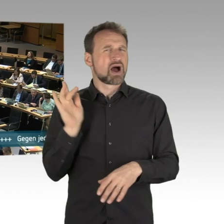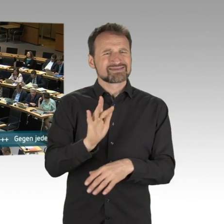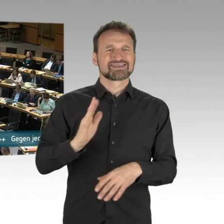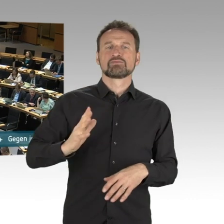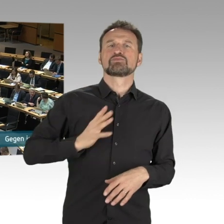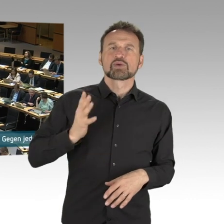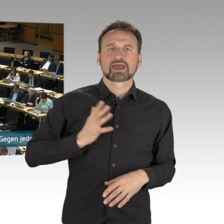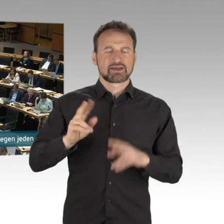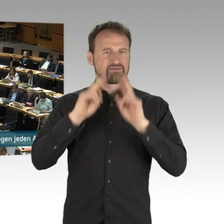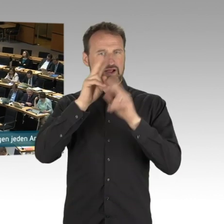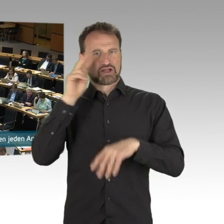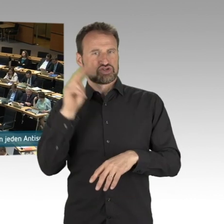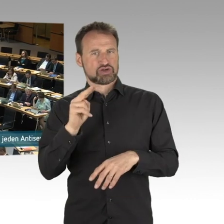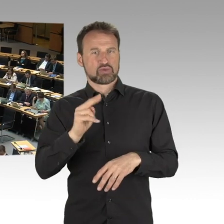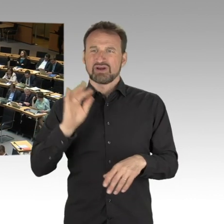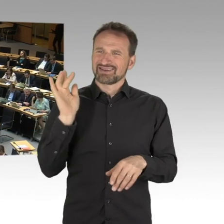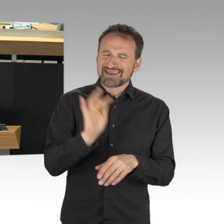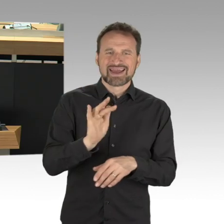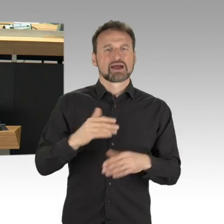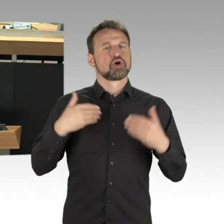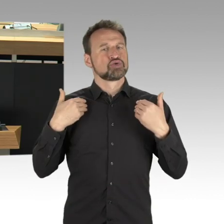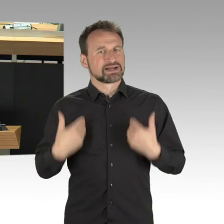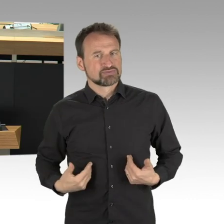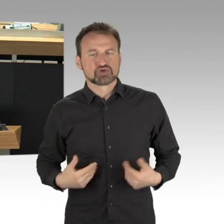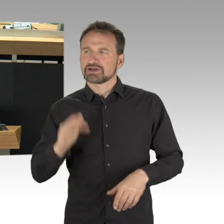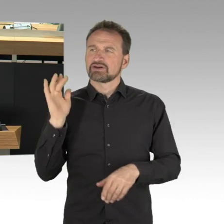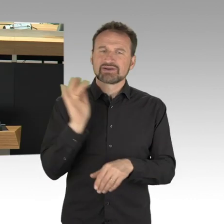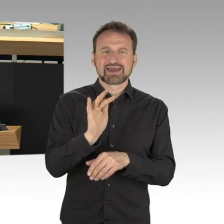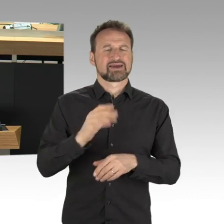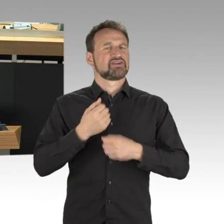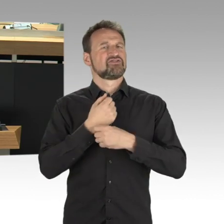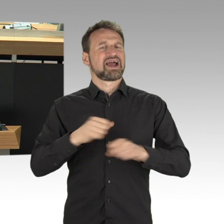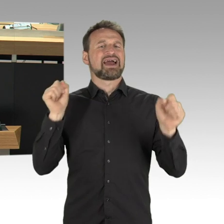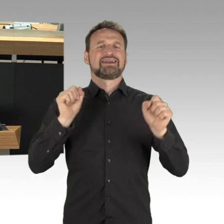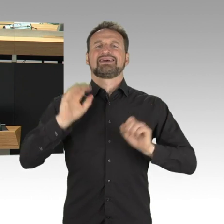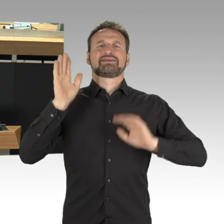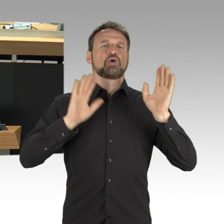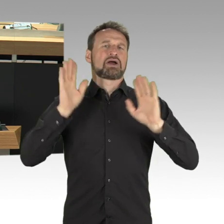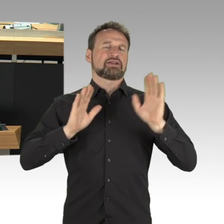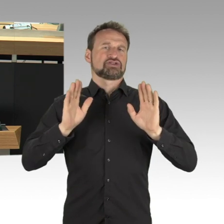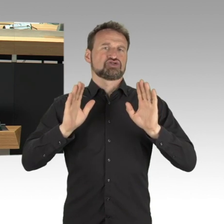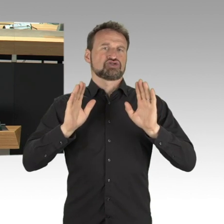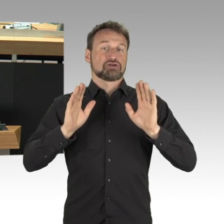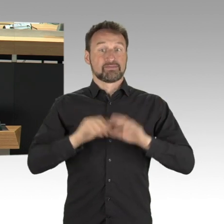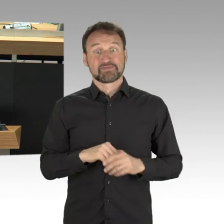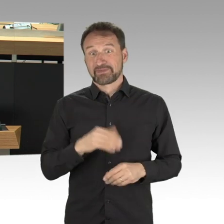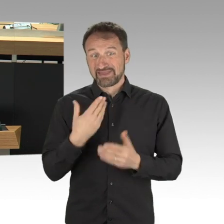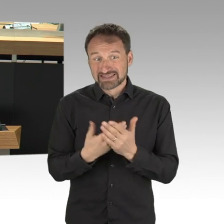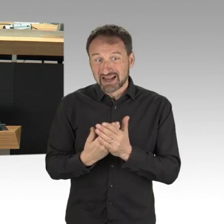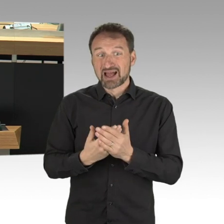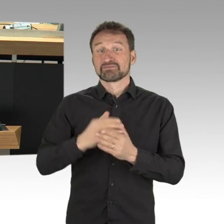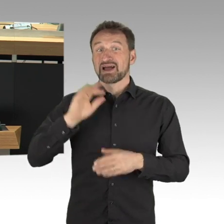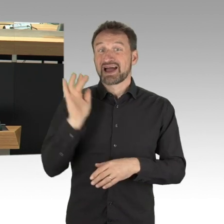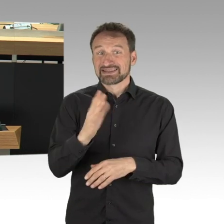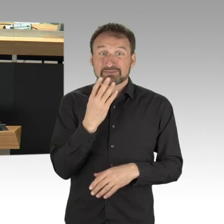richtet. Deshalb muss Antisemitismus sowohl in seiner spezifischen Besonderheit als auch im Zusammenhang mit anderen Formen